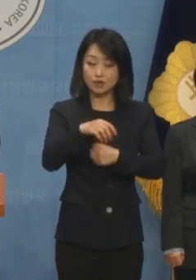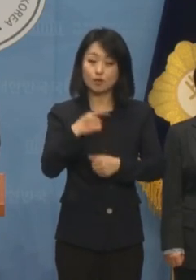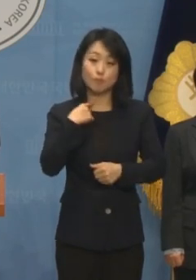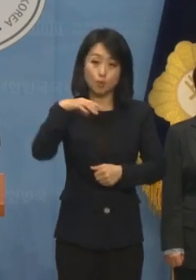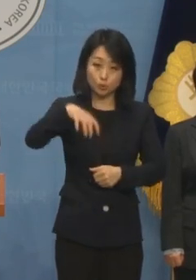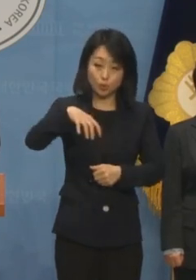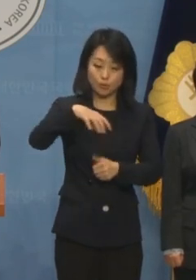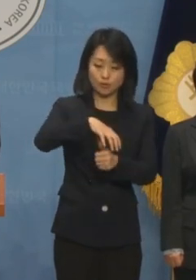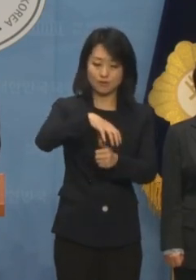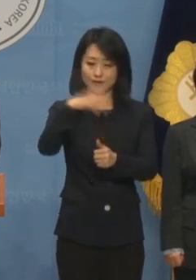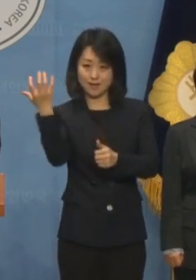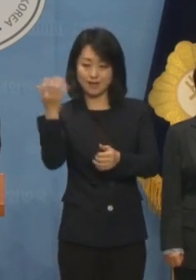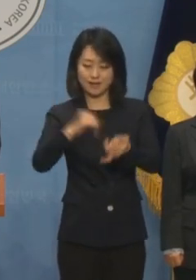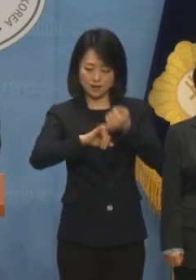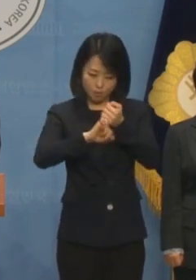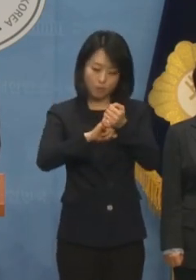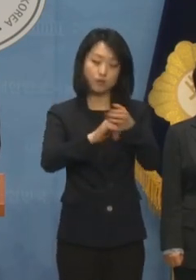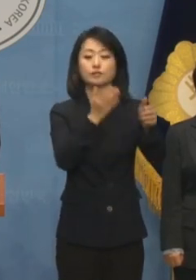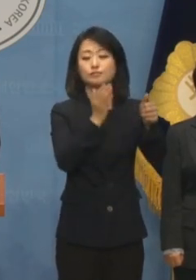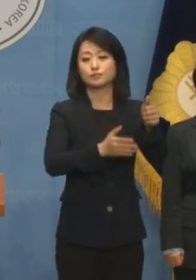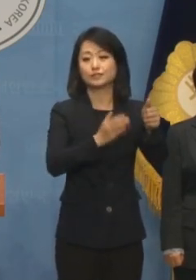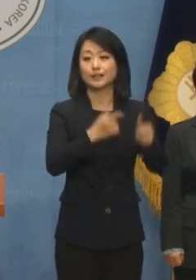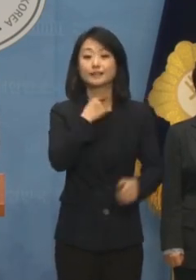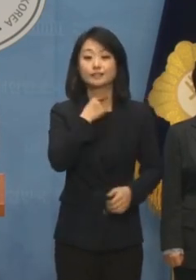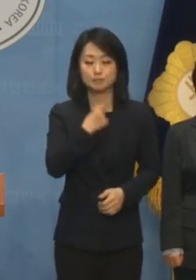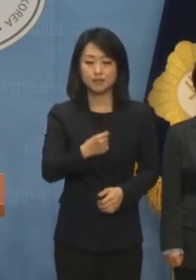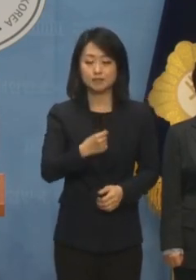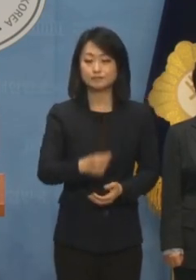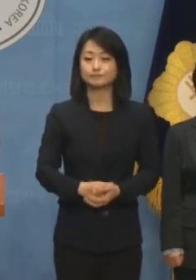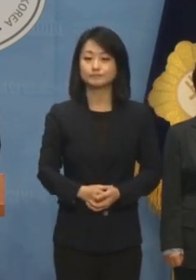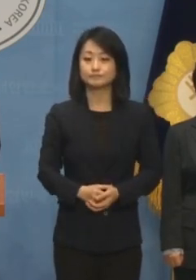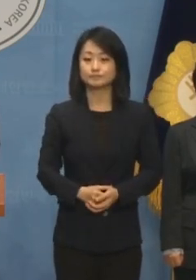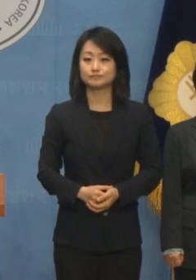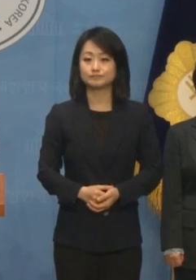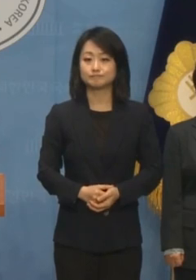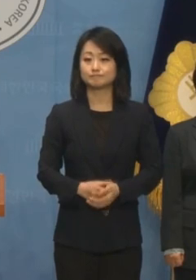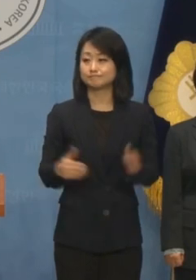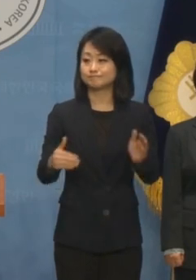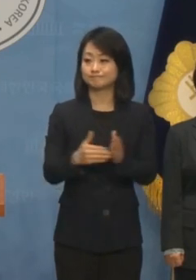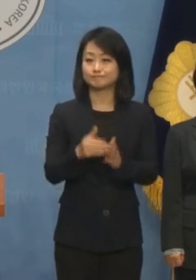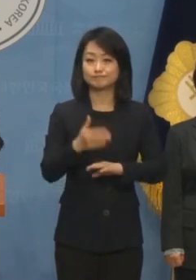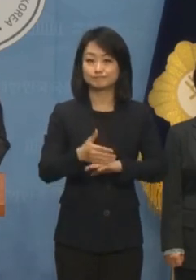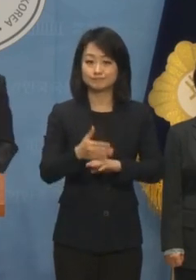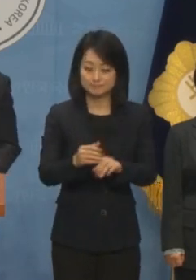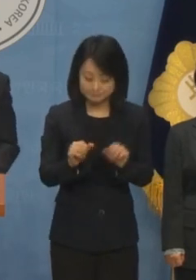반드시 반영해 주시길 간곡하게 호소합니다. 이상입니다.